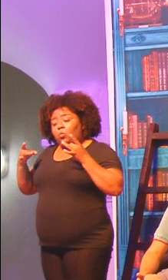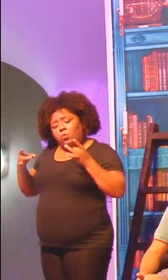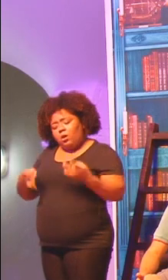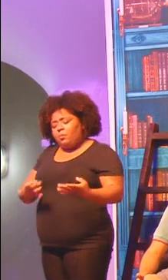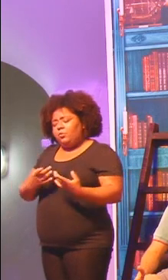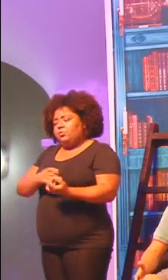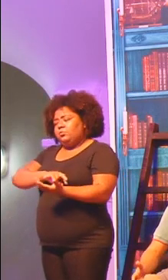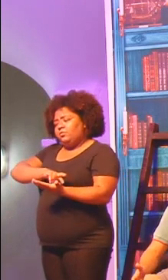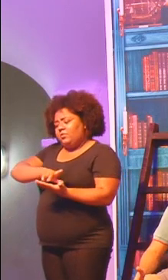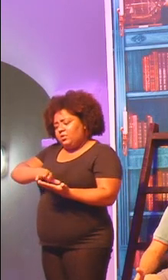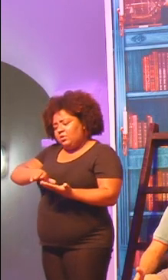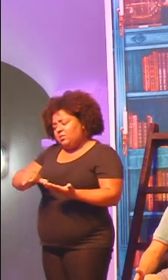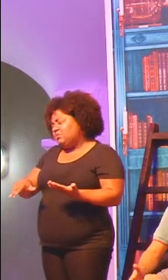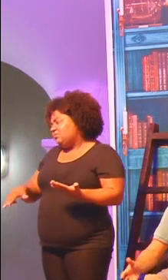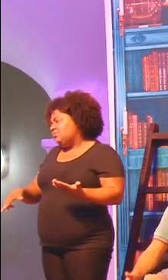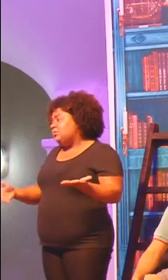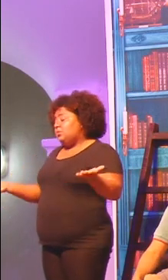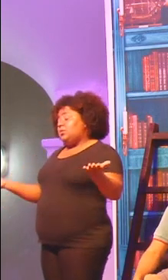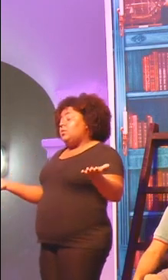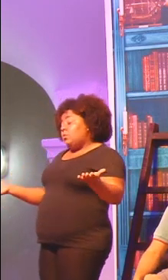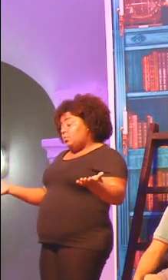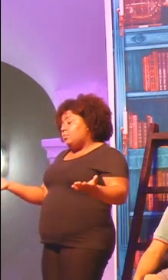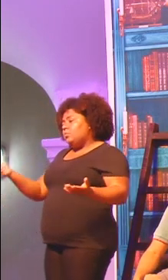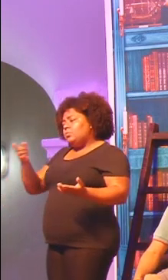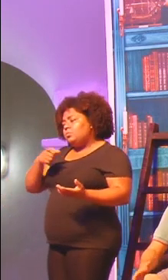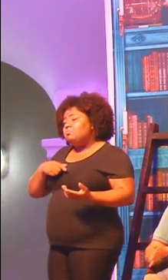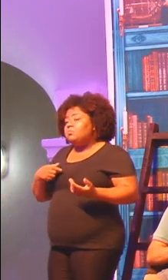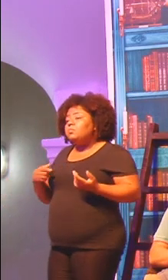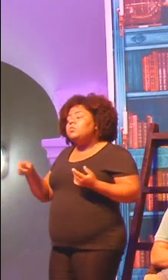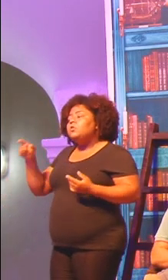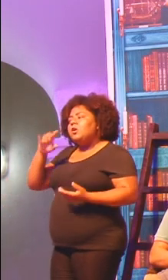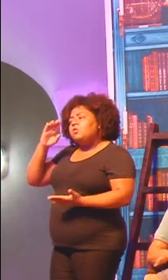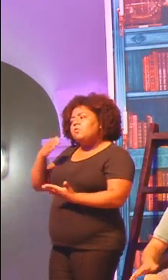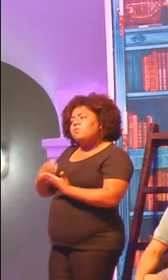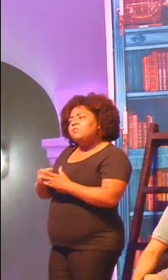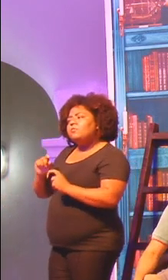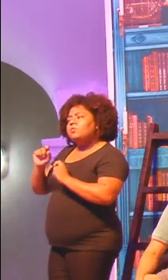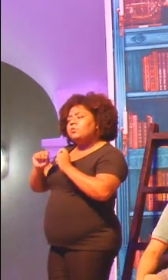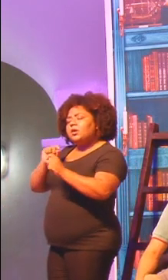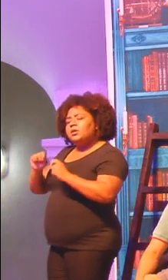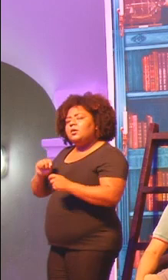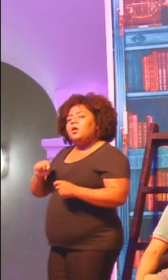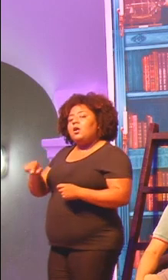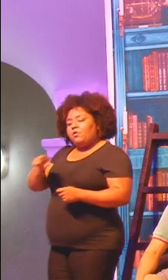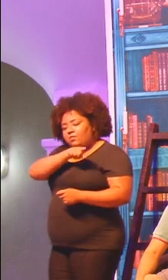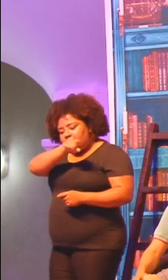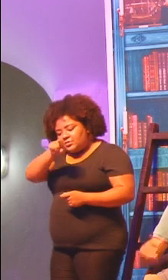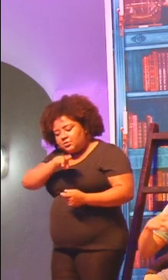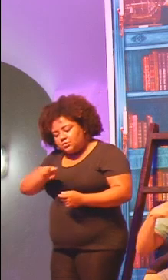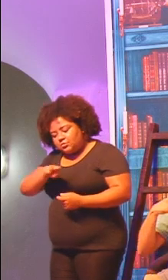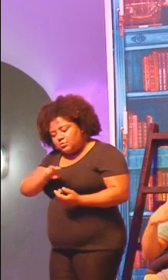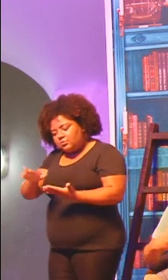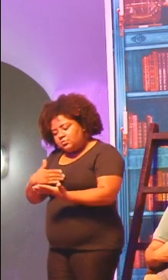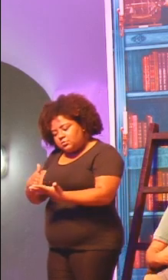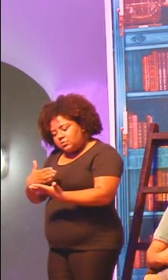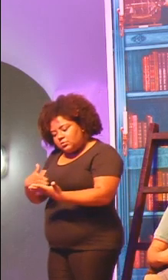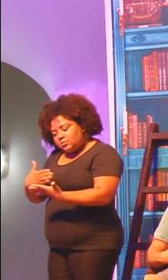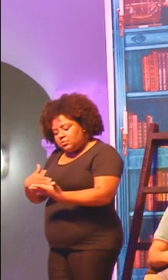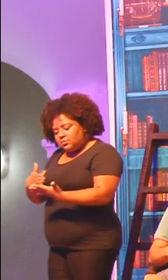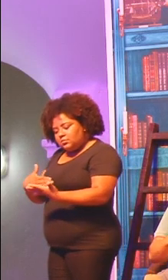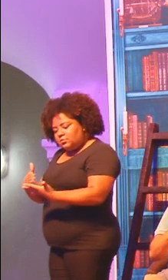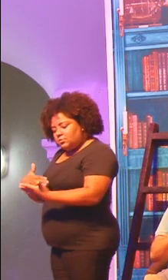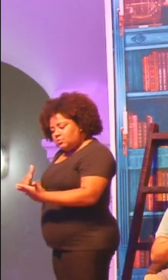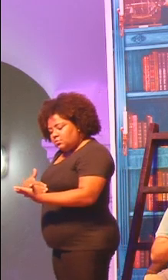diversas. Então, nesse sentido, eu acredito que o livro de vocês sem deixar